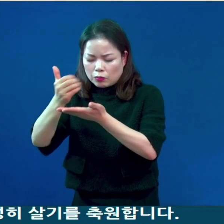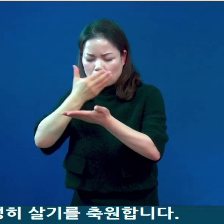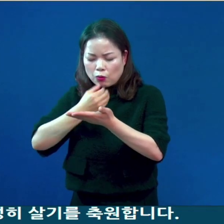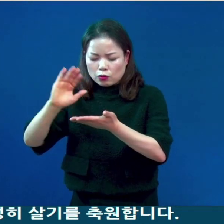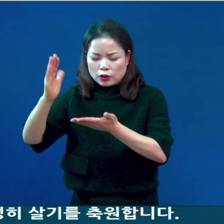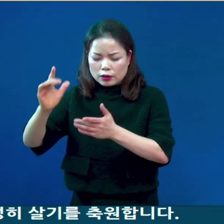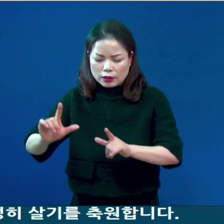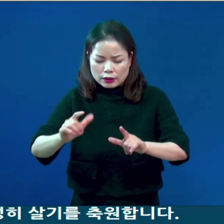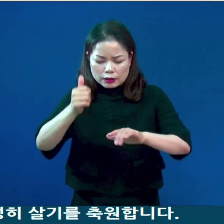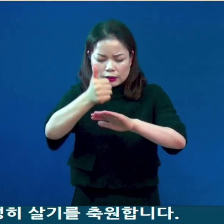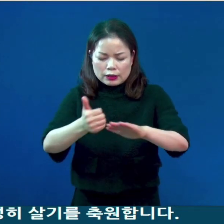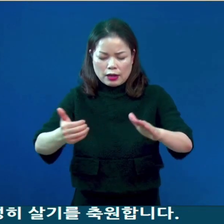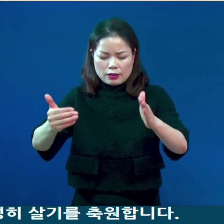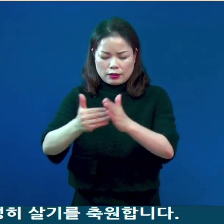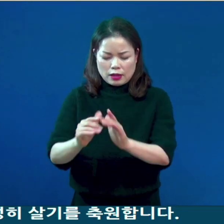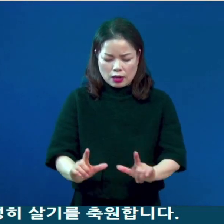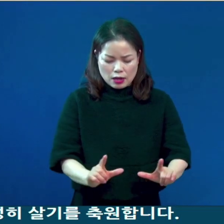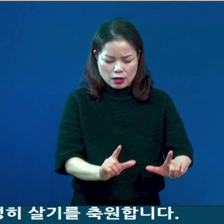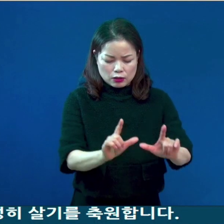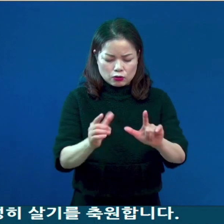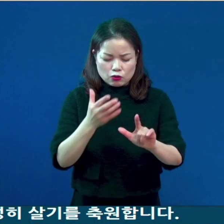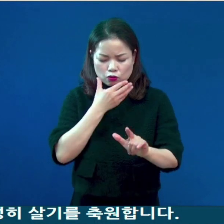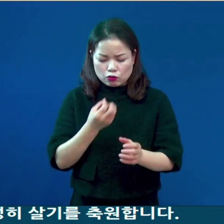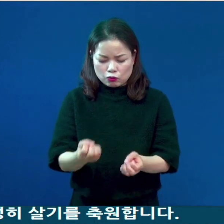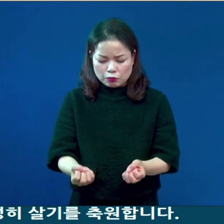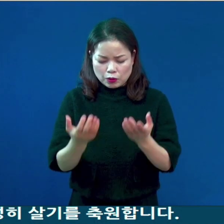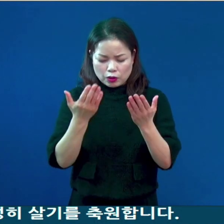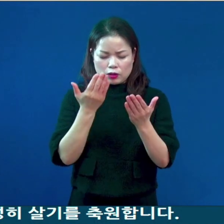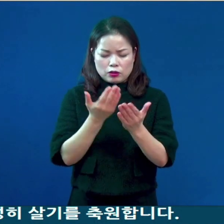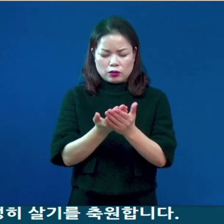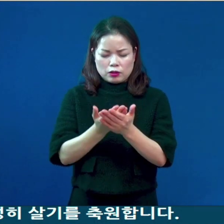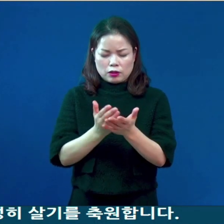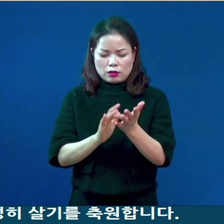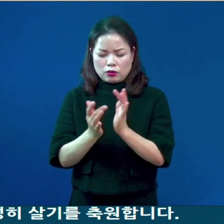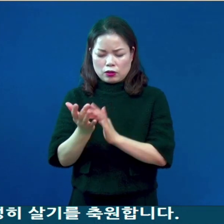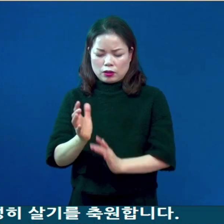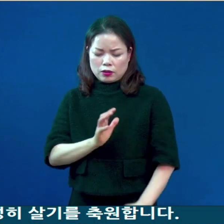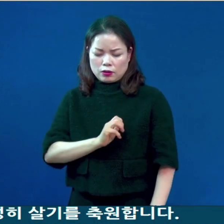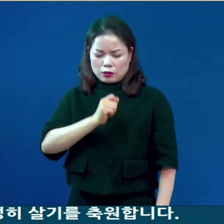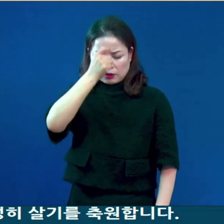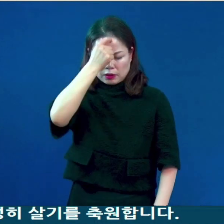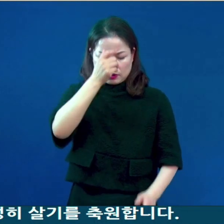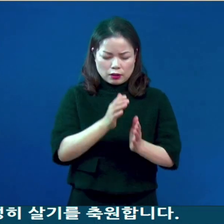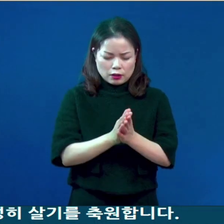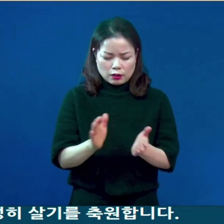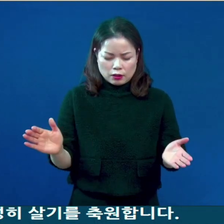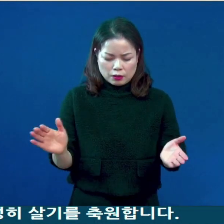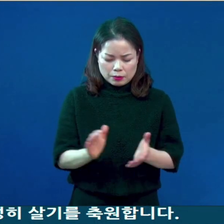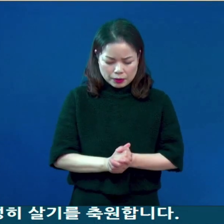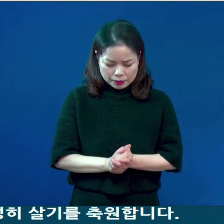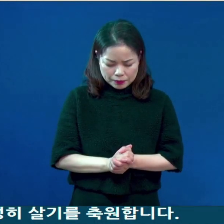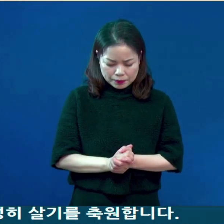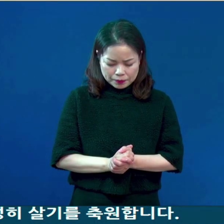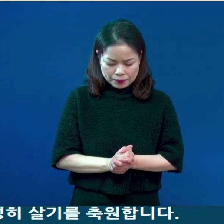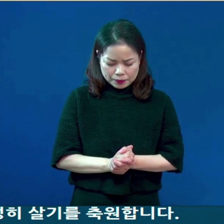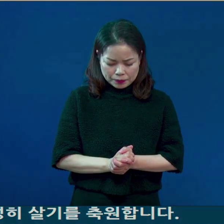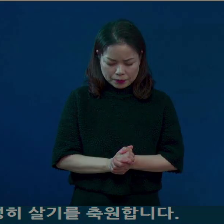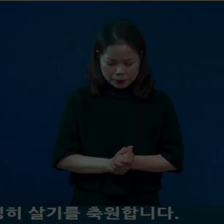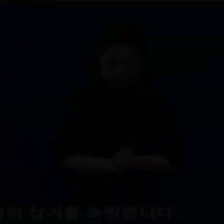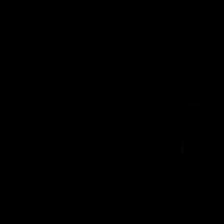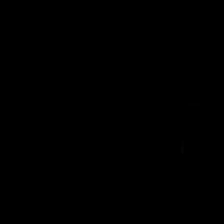삶 끝까지 살 수 있도록 축복하여 주시옵소서. 예수님 이름으로 기도하옵나이다. 아멘.